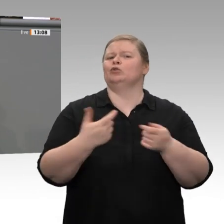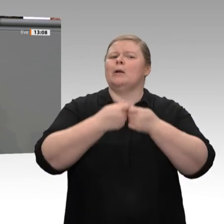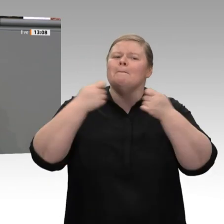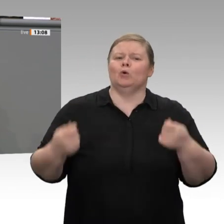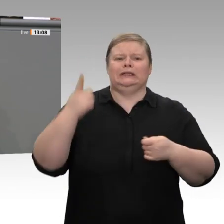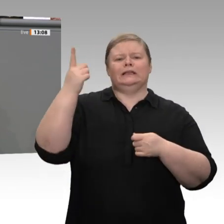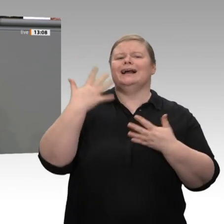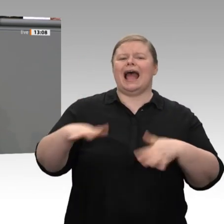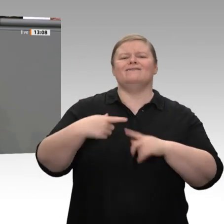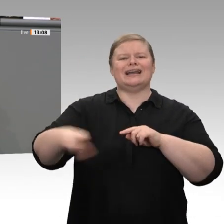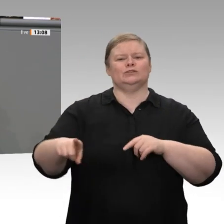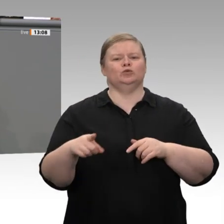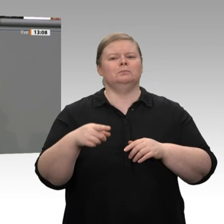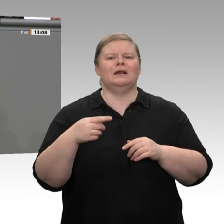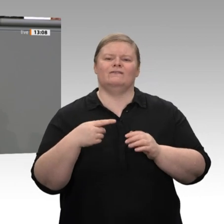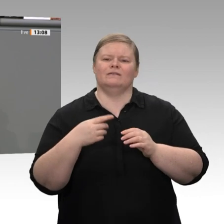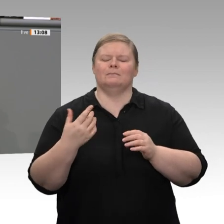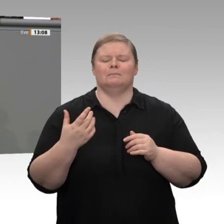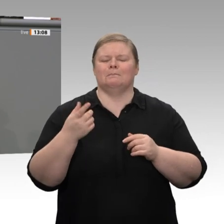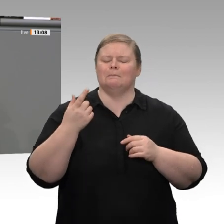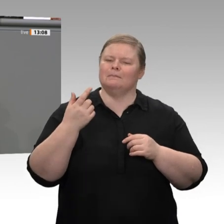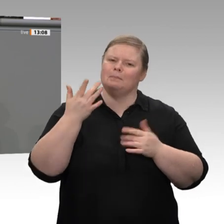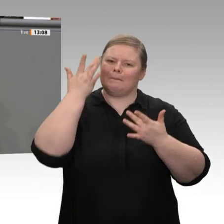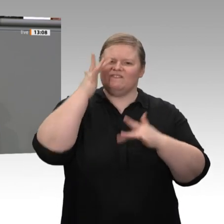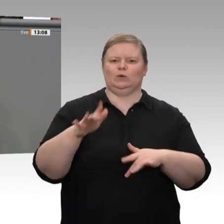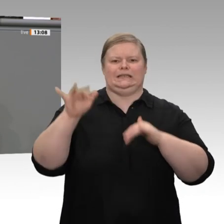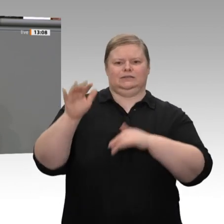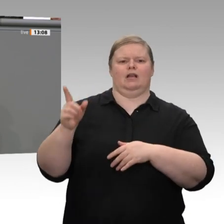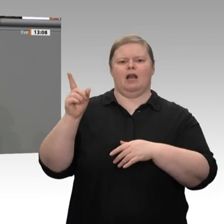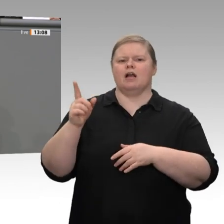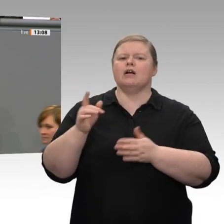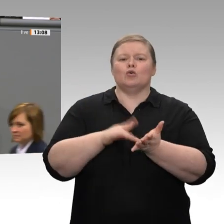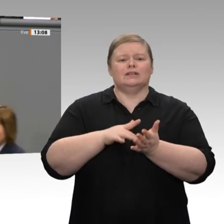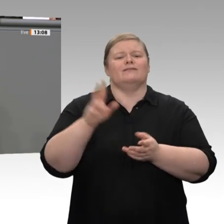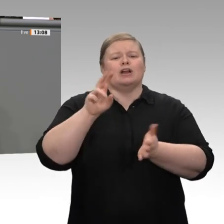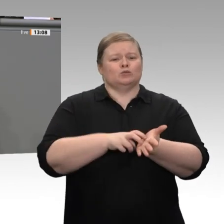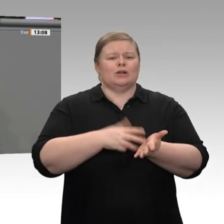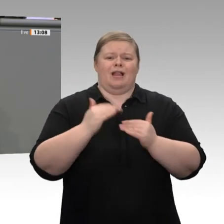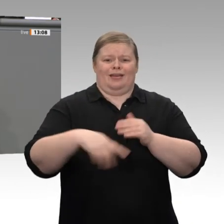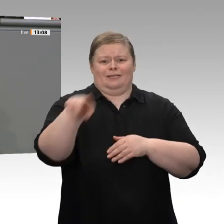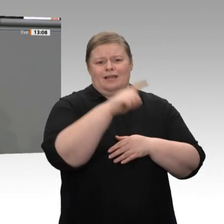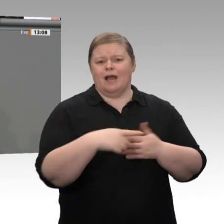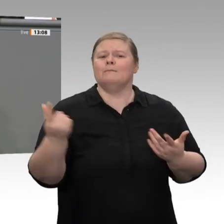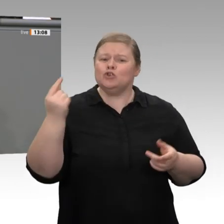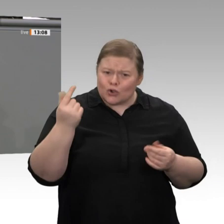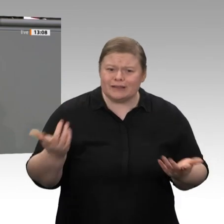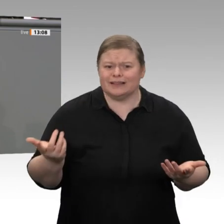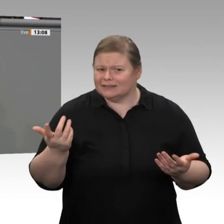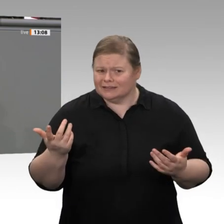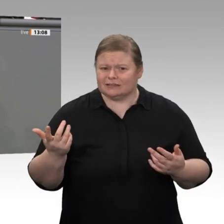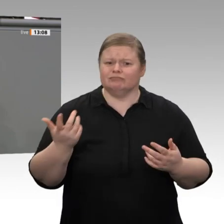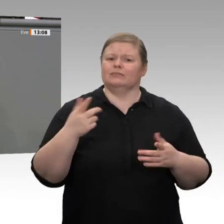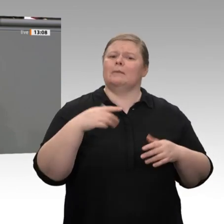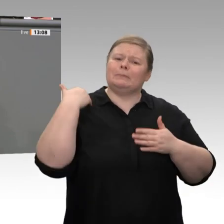Ersatzregelung führt das unübersichtliche Flickwerk der bisherigen Regelung fort. Zudem verspricht sie